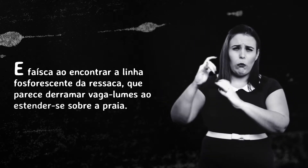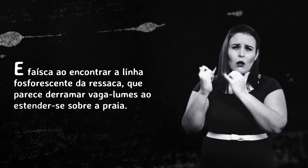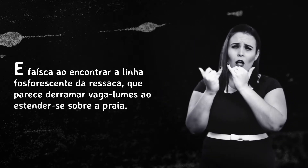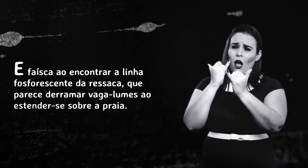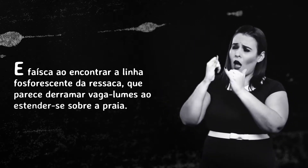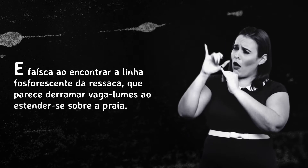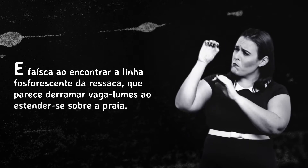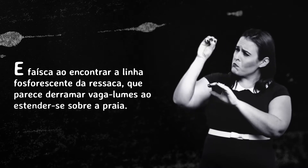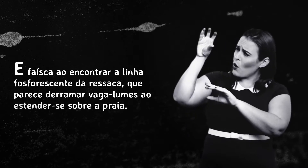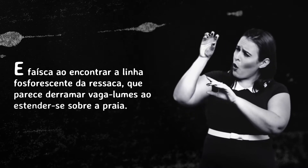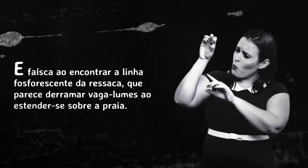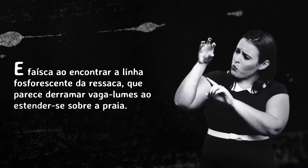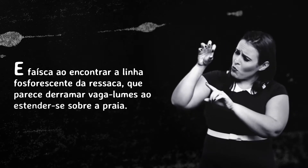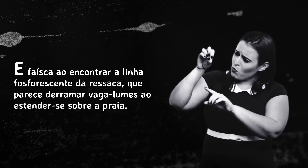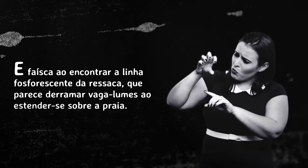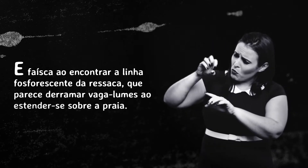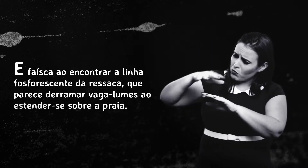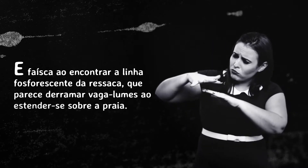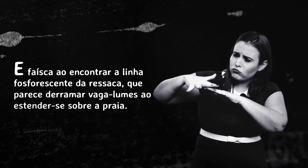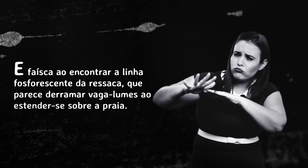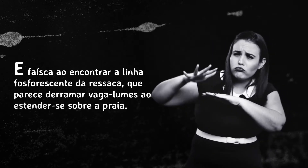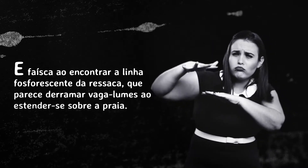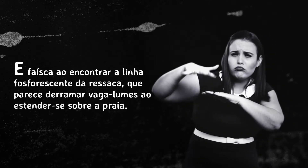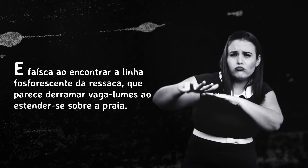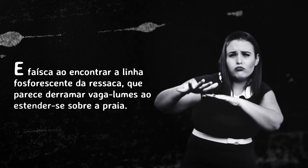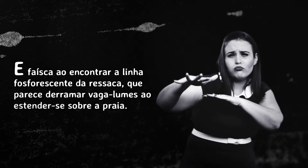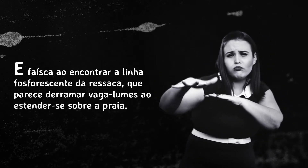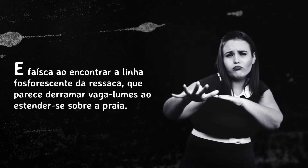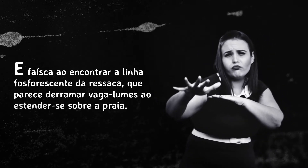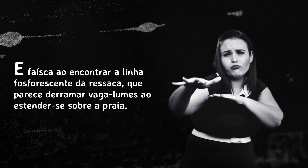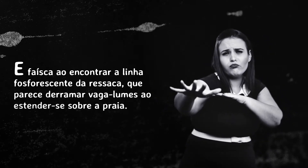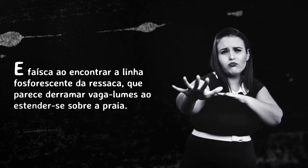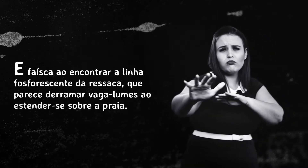derramar vagalumes ao estender-se sobre a praia.